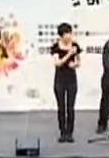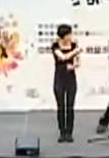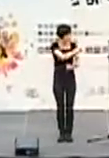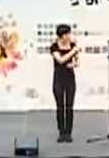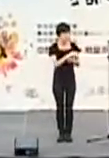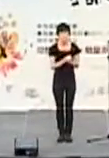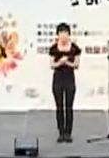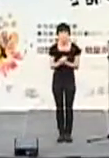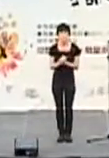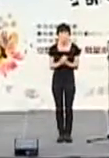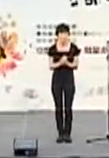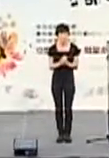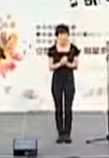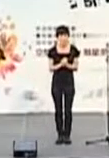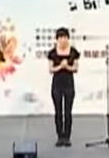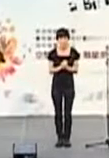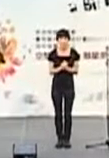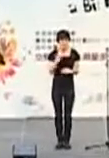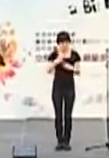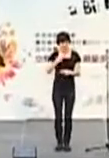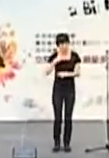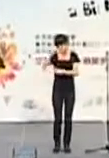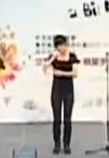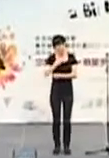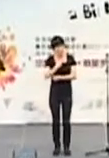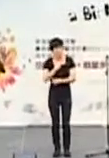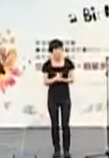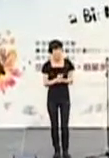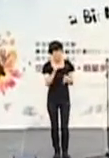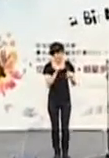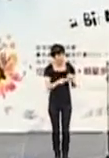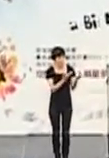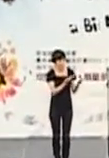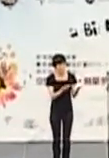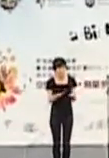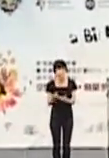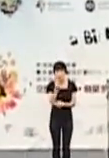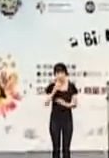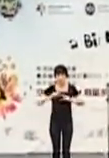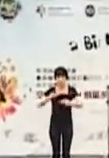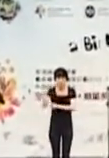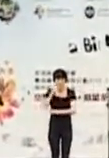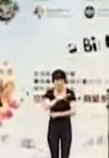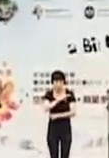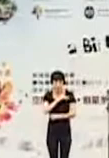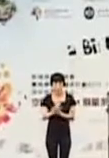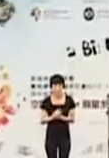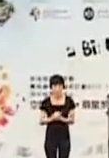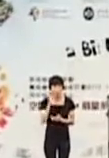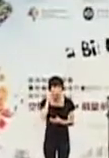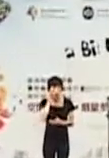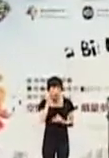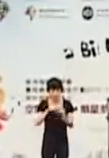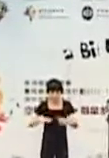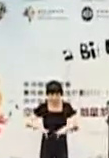多謝馮議員，我哋會多一點努力啦咁樣樣。最後，我哋有請香港展能藝術會嘅主席林彩珠女士